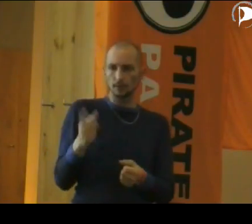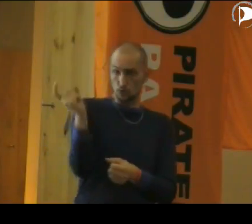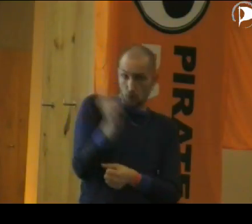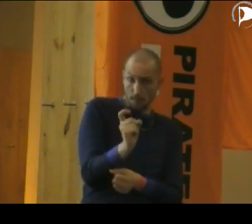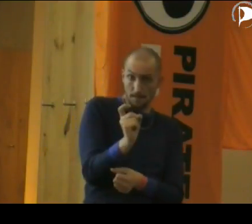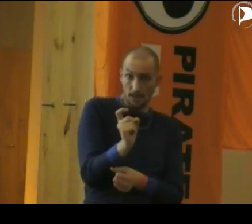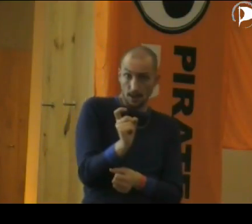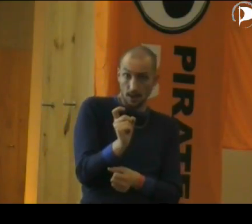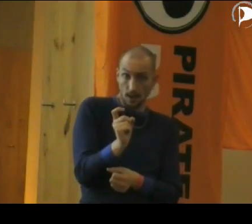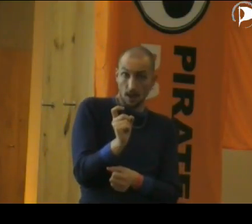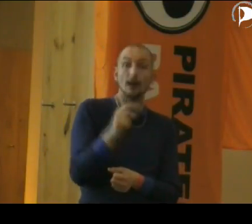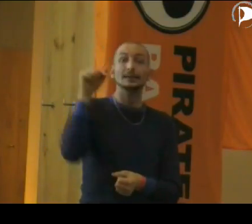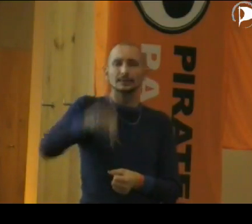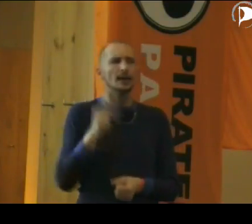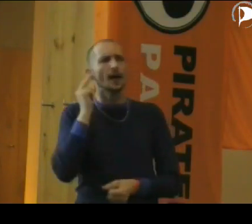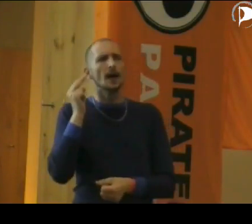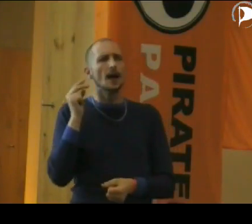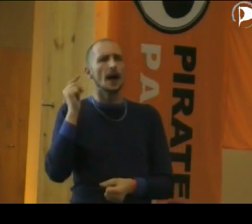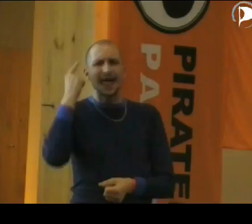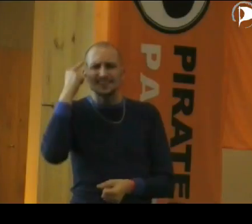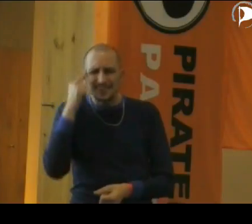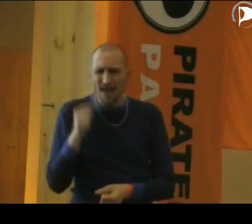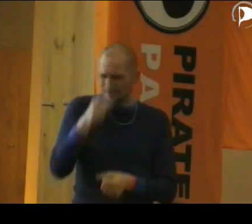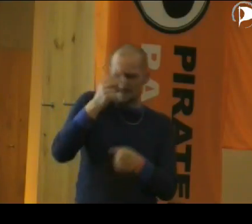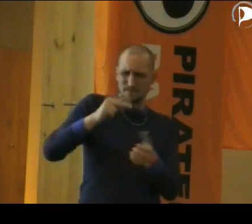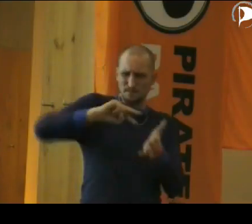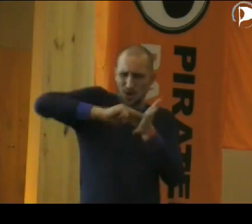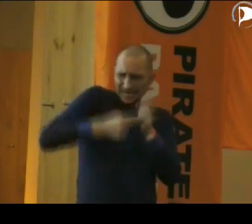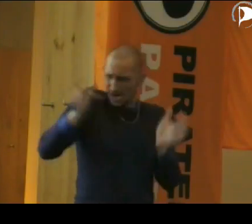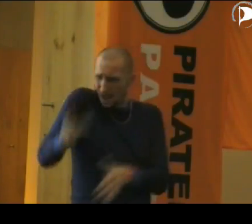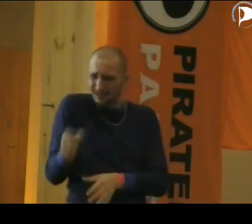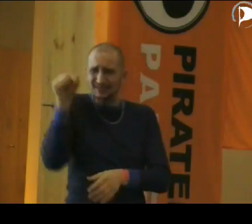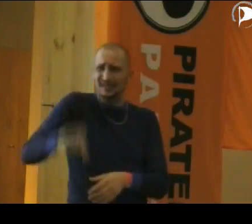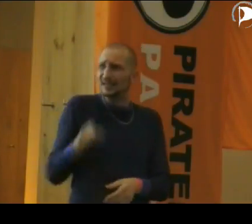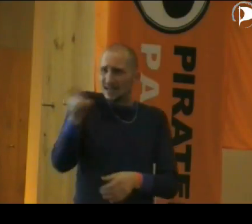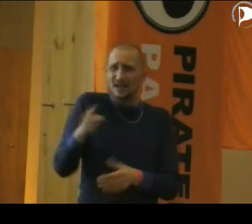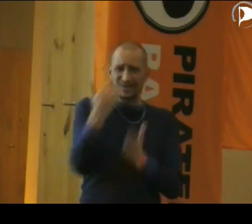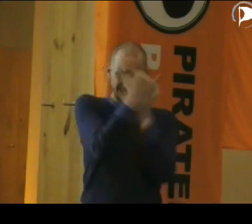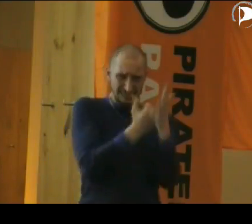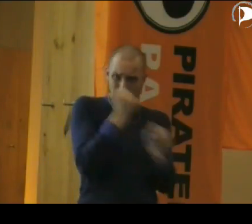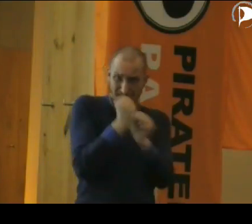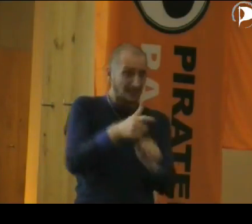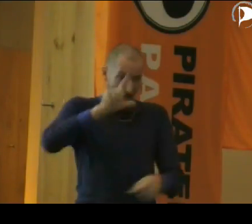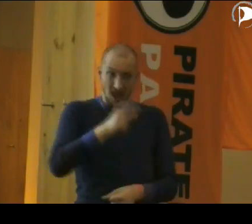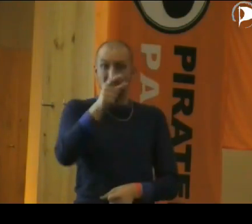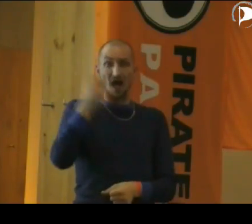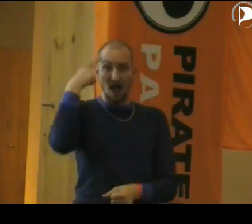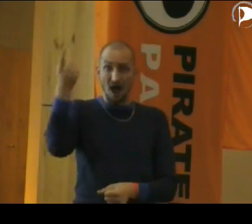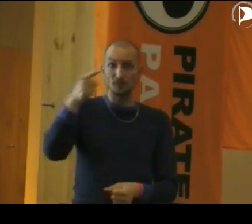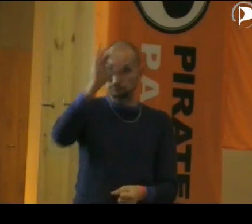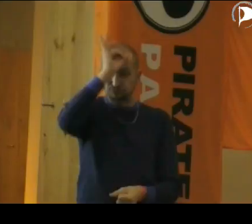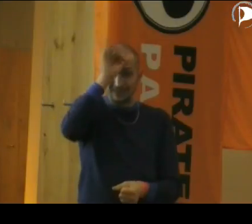uns nerven diese politiker die gesetze machen für die es keine anderen wir wollen politik machen wenn